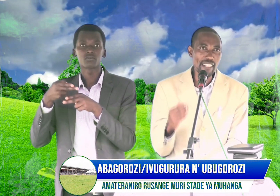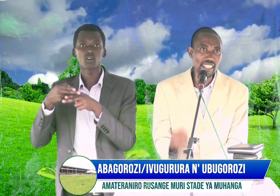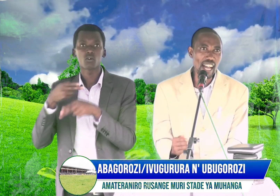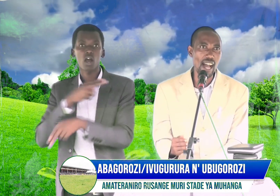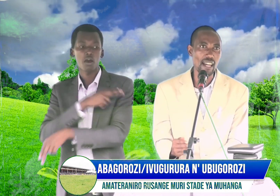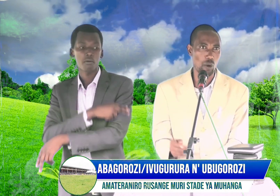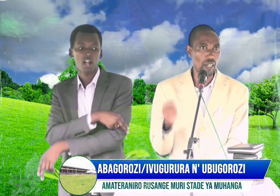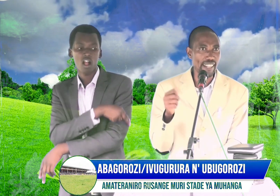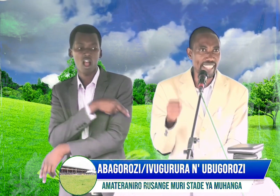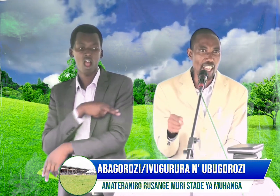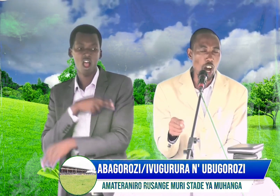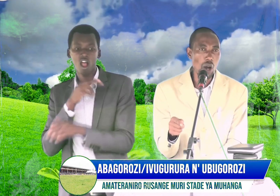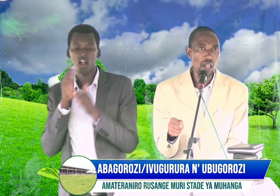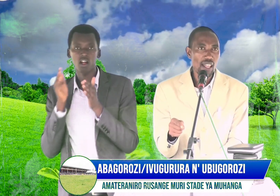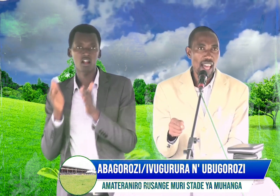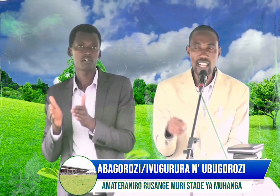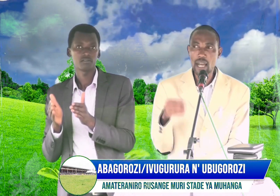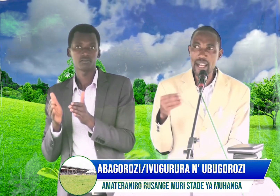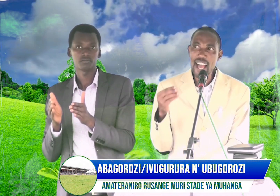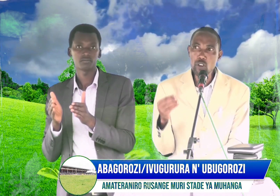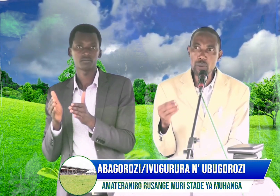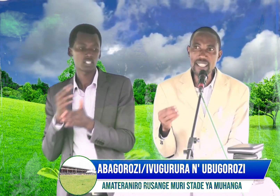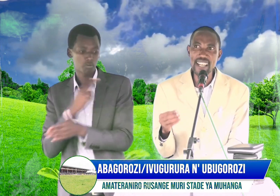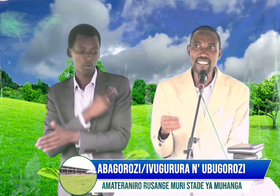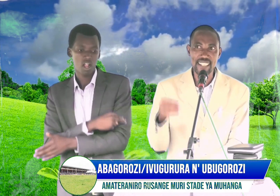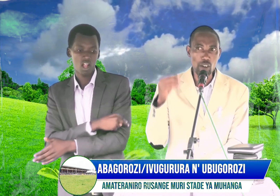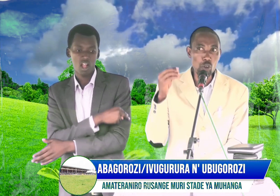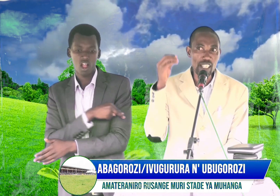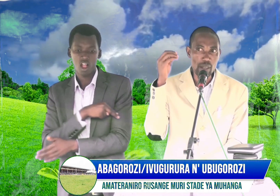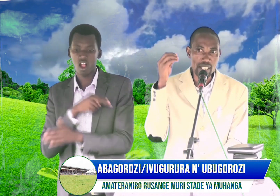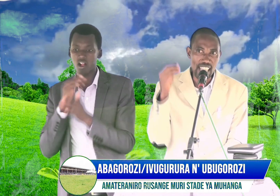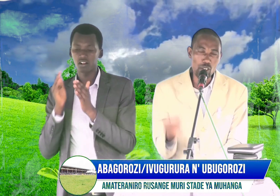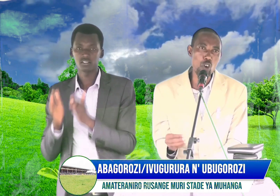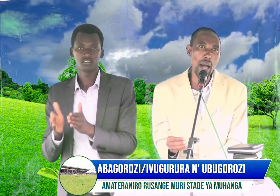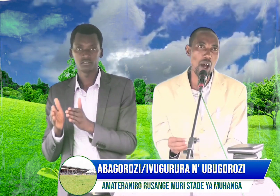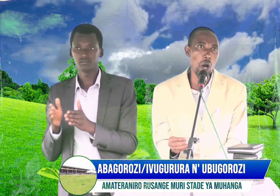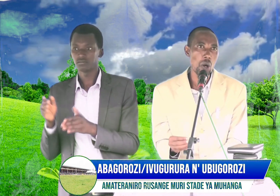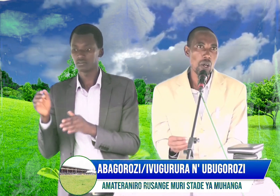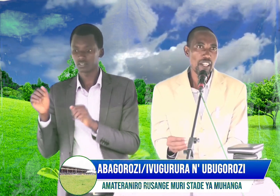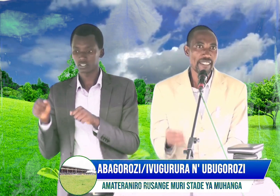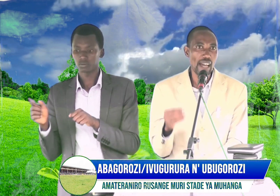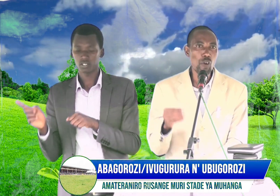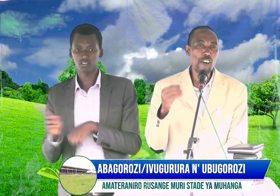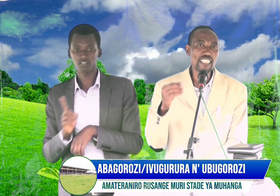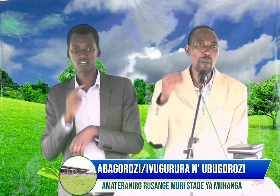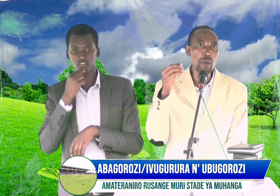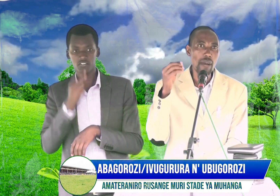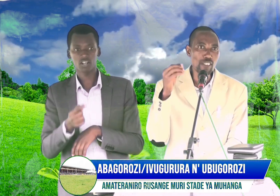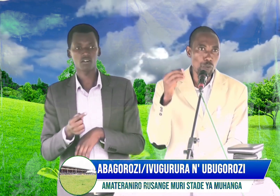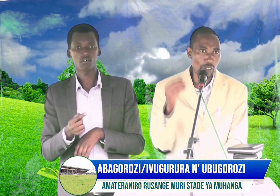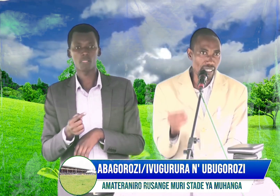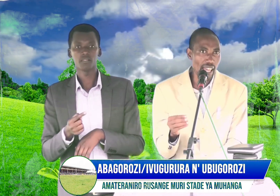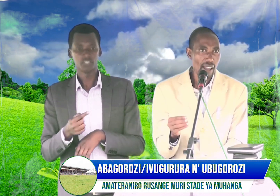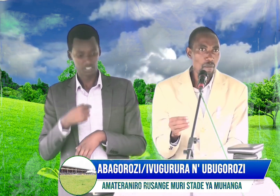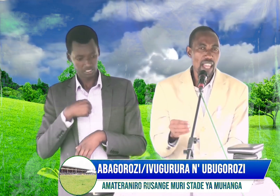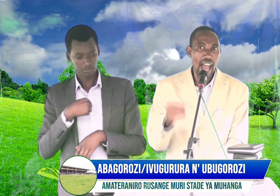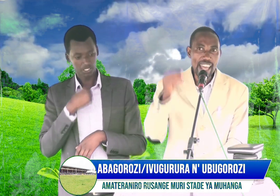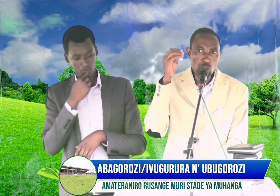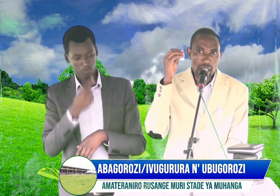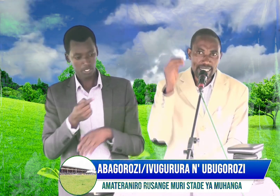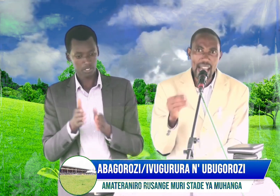n'abaganga ba gihanga ukajyayo akaba yakubwira ati ndakubwira ibizakubaho ndagufasha mu bibazo ufite